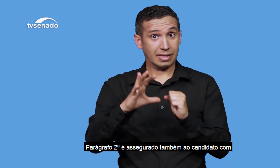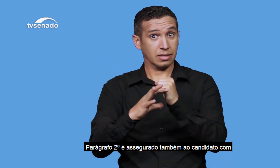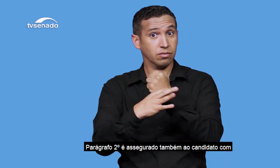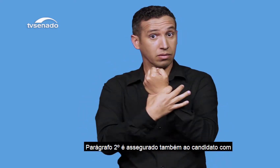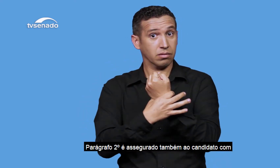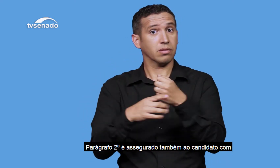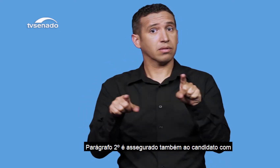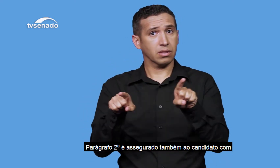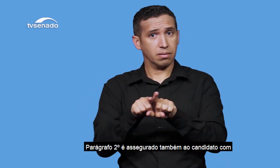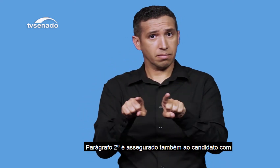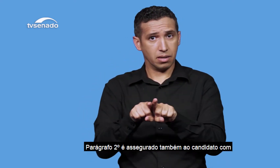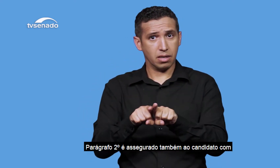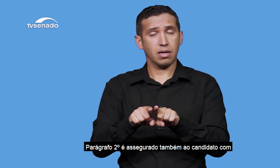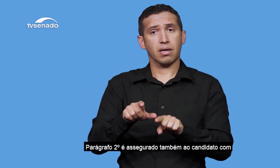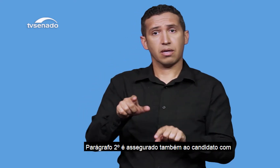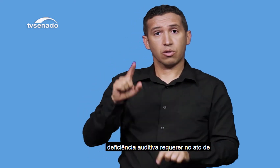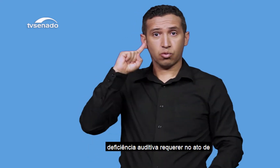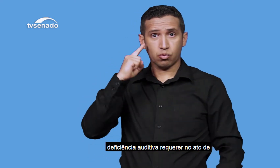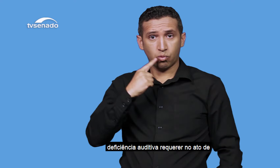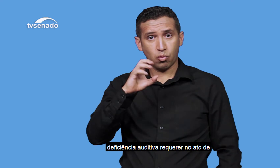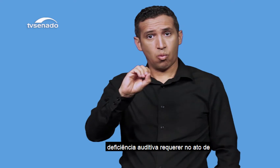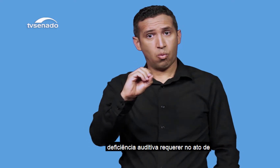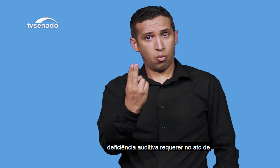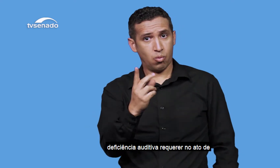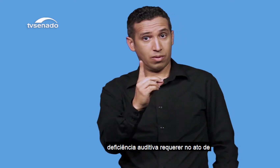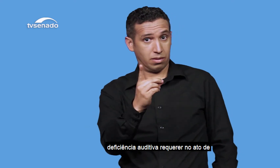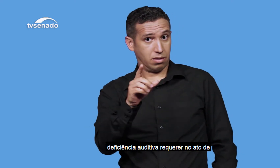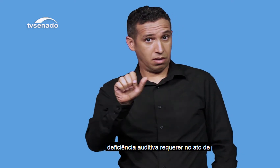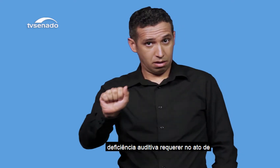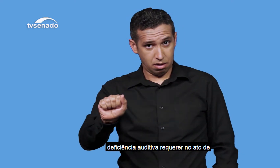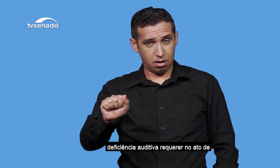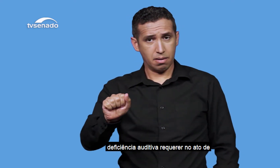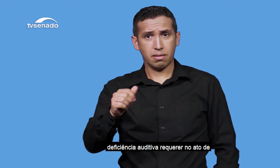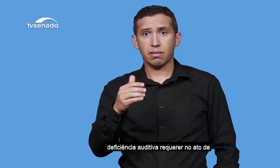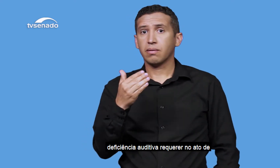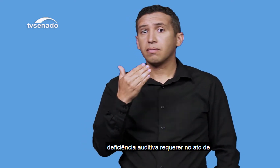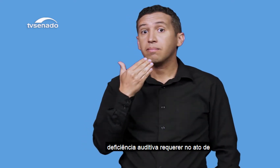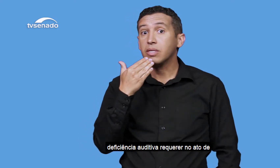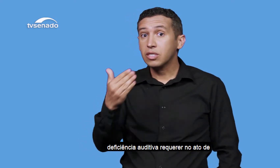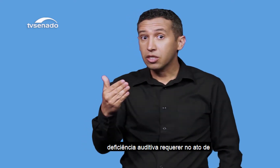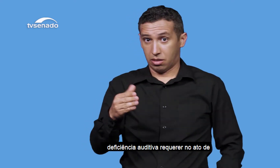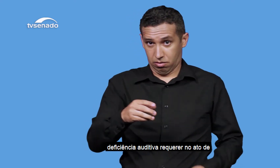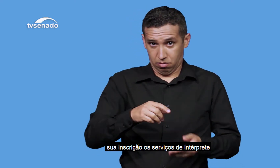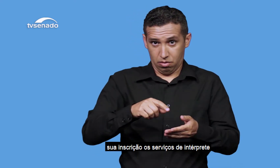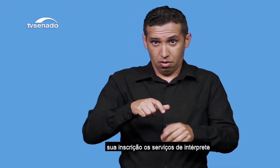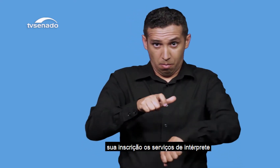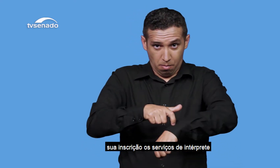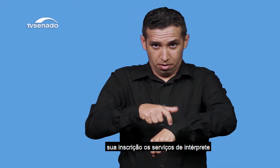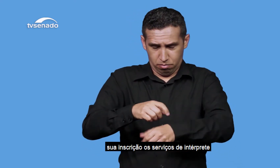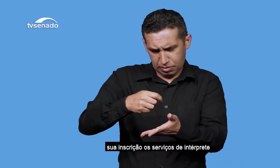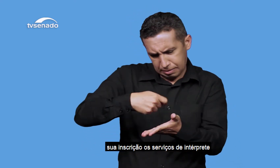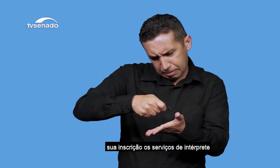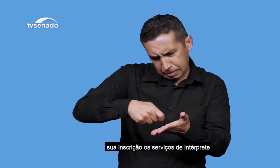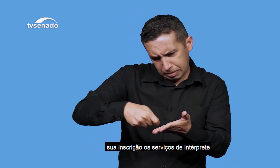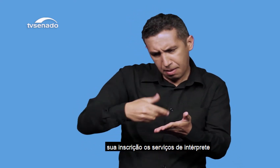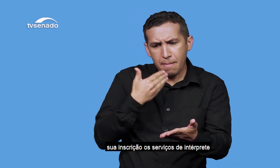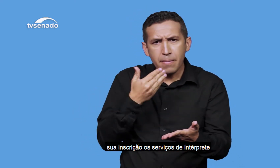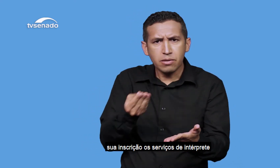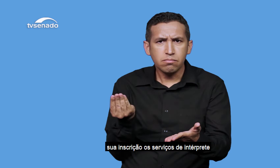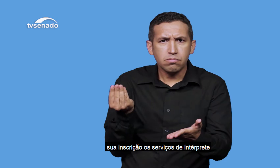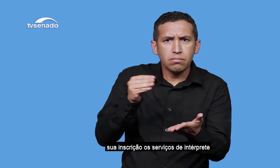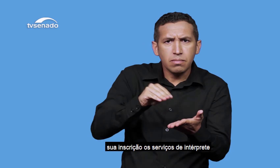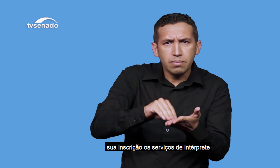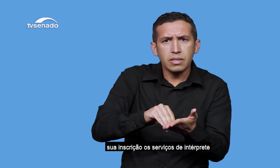assegurado também ao candidato com deficiência auditiva requerer no ato de sua inscrição os